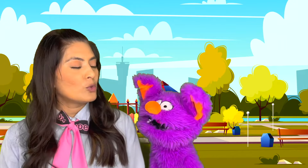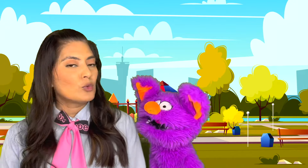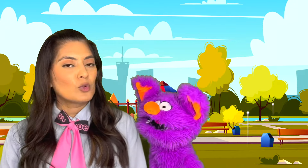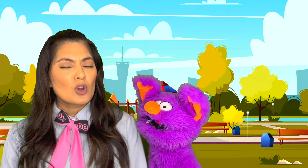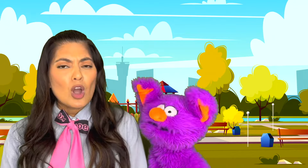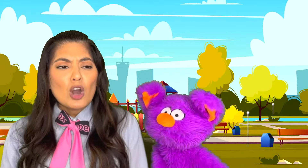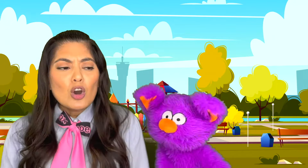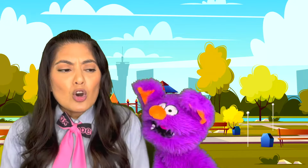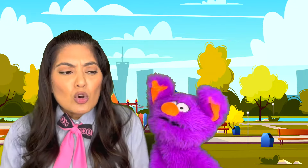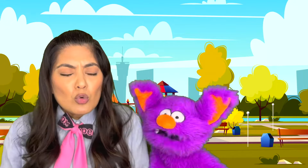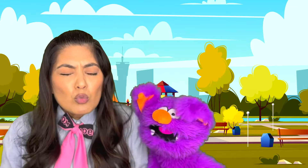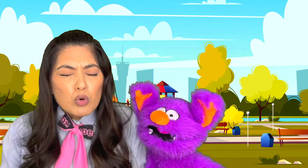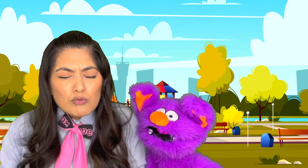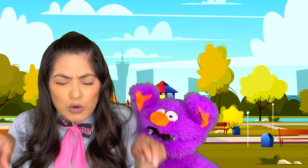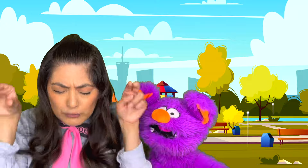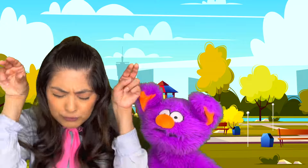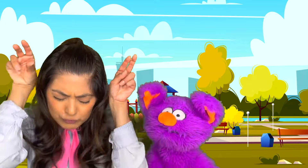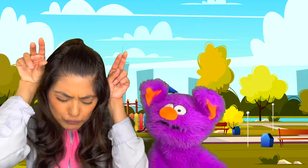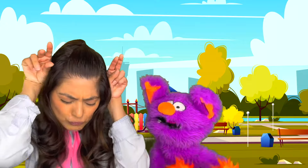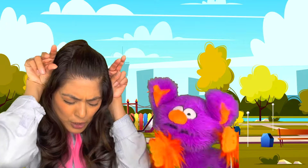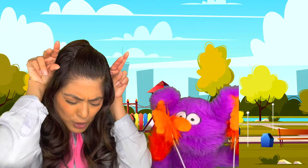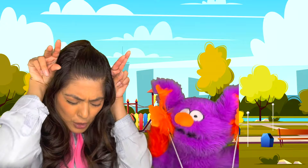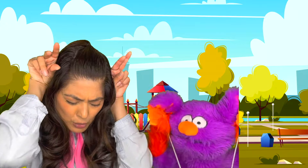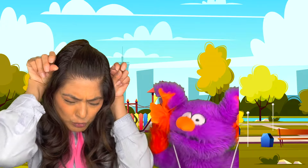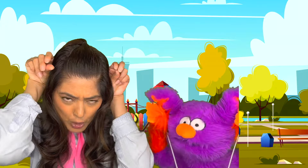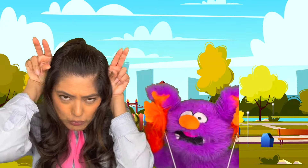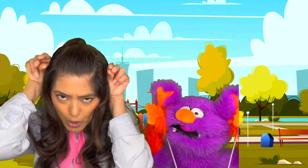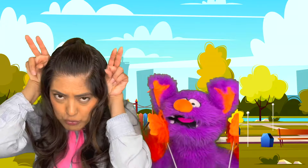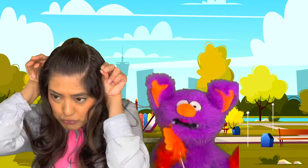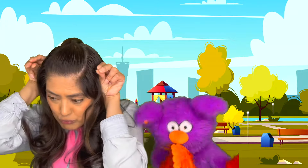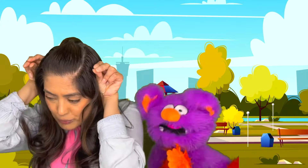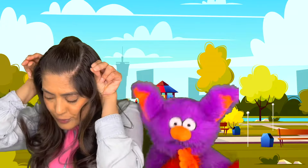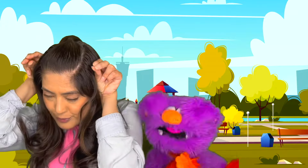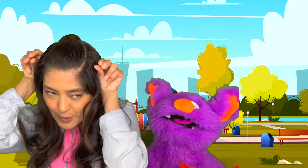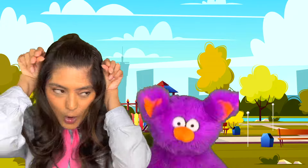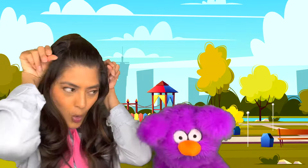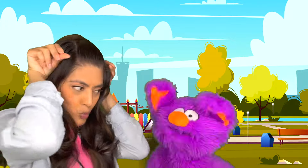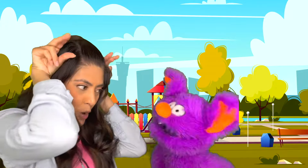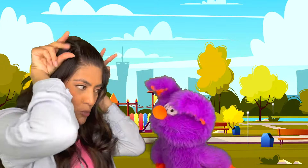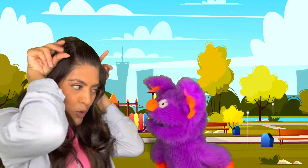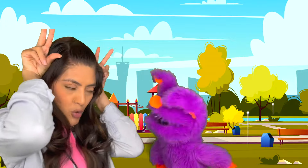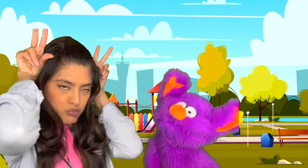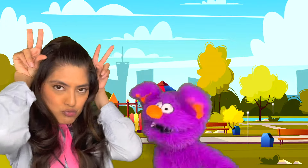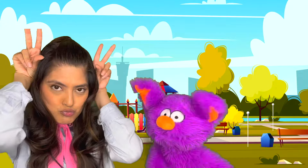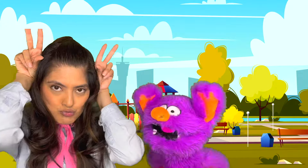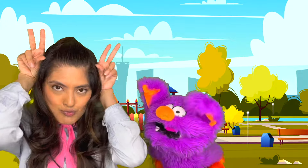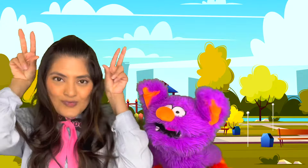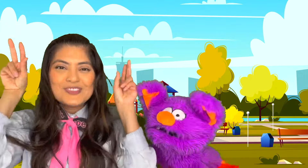Pretender. Wow, wow, wow, wow. Wow, wow. Wow, wow, wow. Wow, wow.